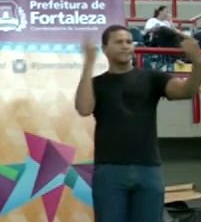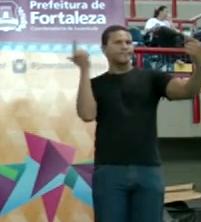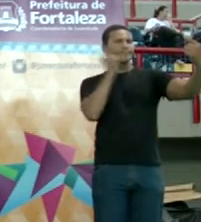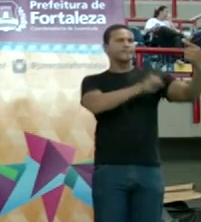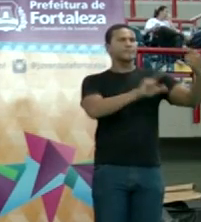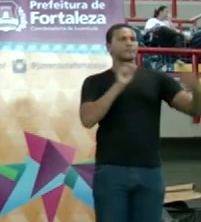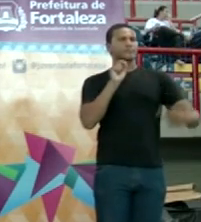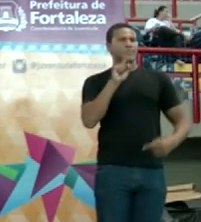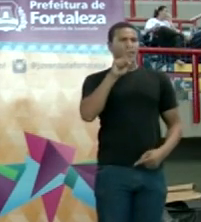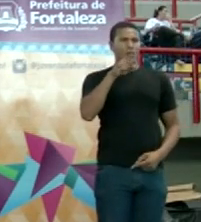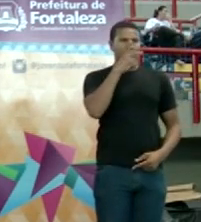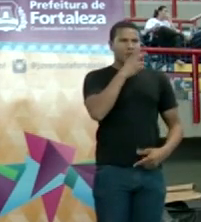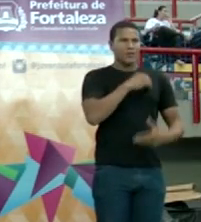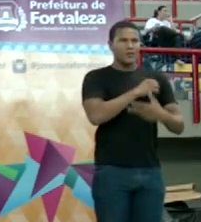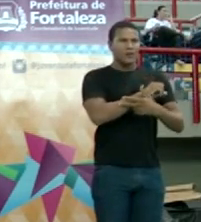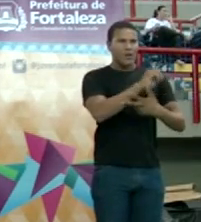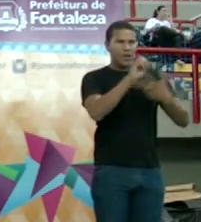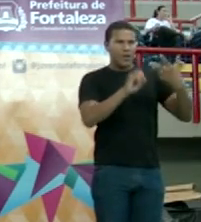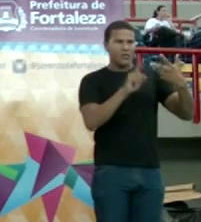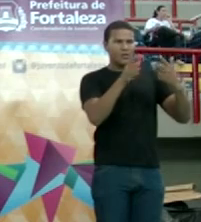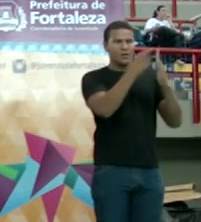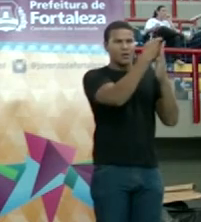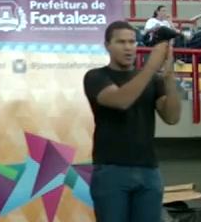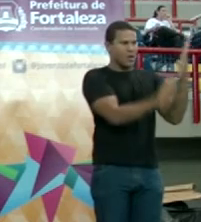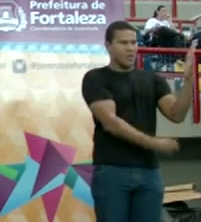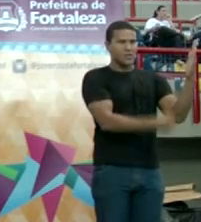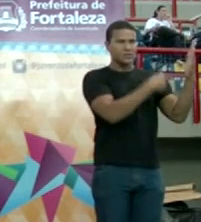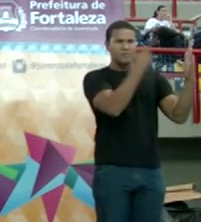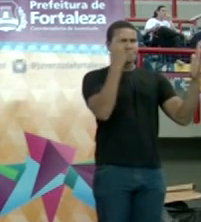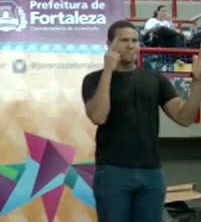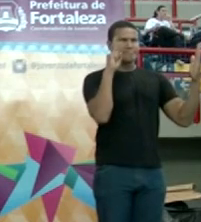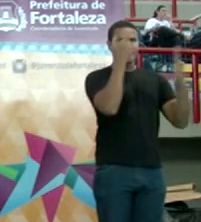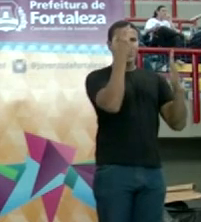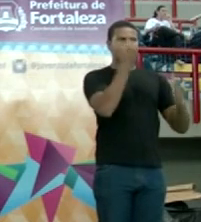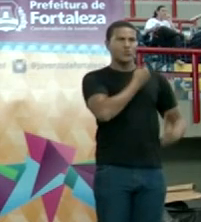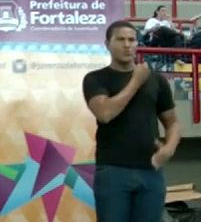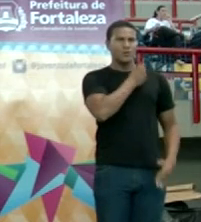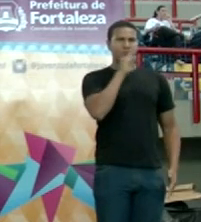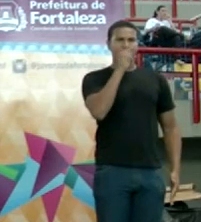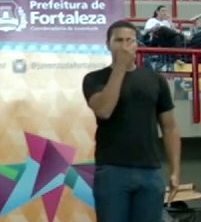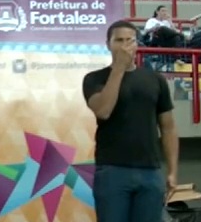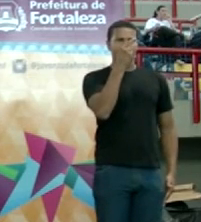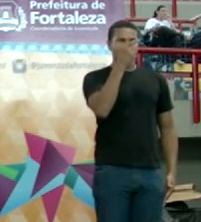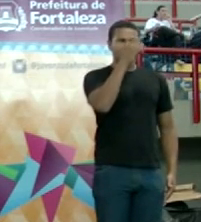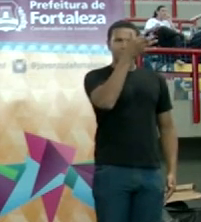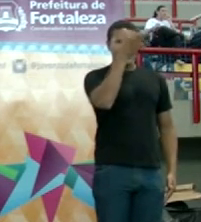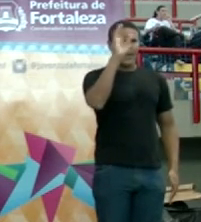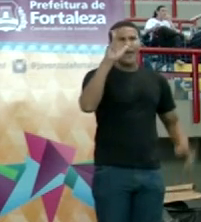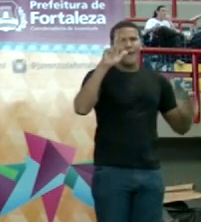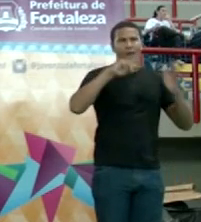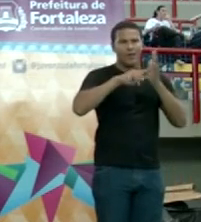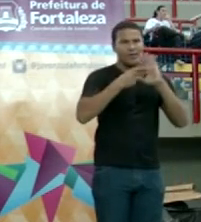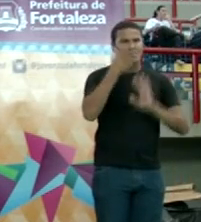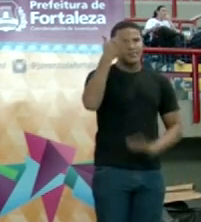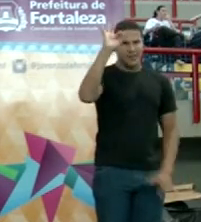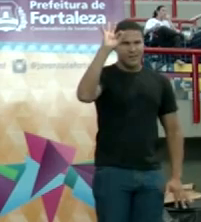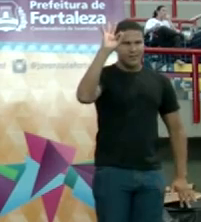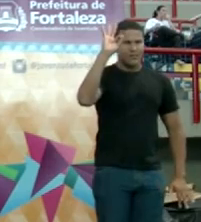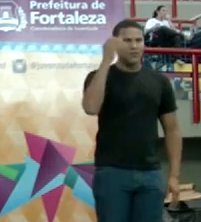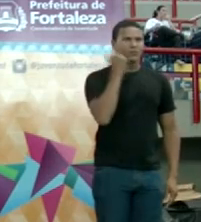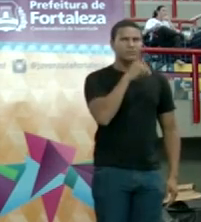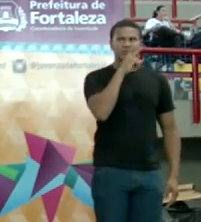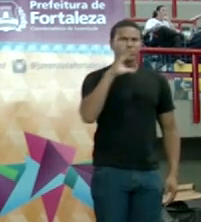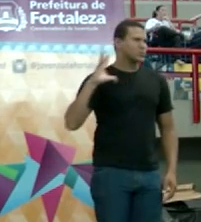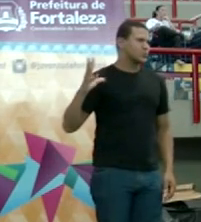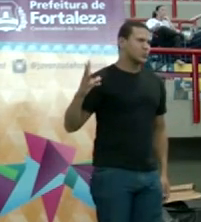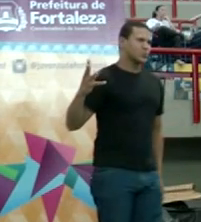é alcançar, na verdade, a nota 1000 na redação do Enem, que é um desejo de